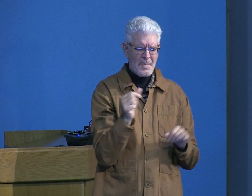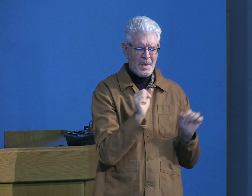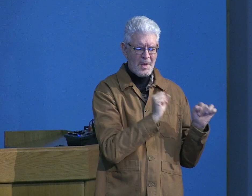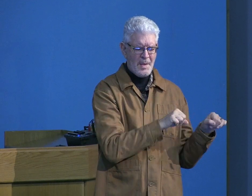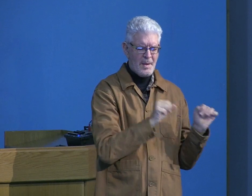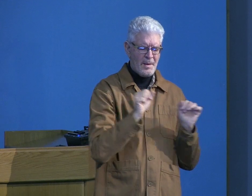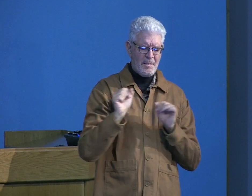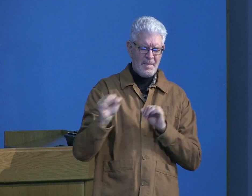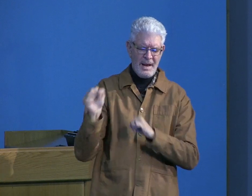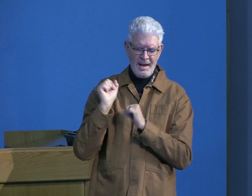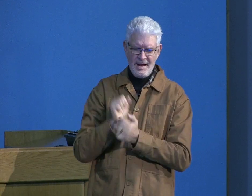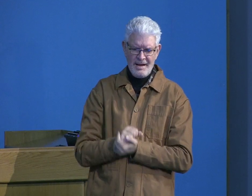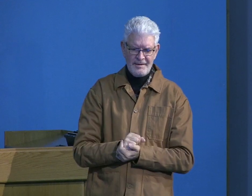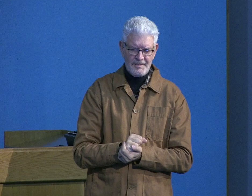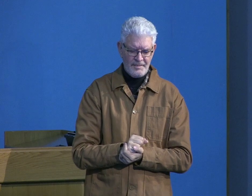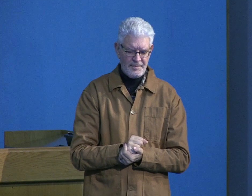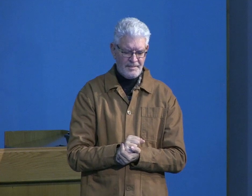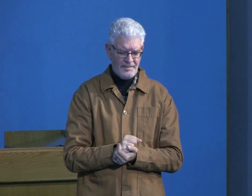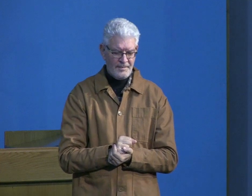in Jesus se naam. Amen.